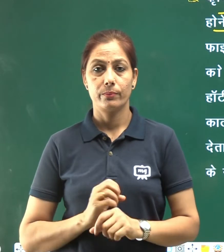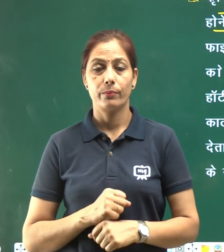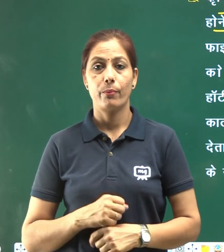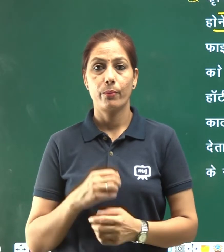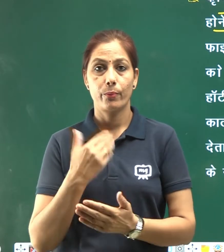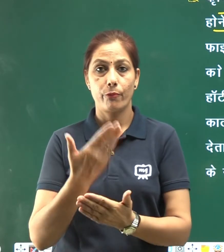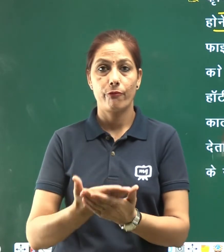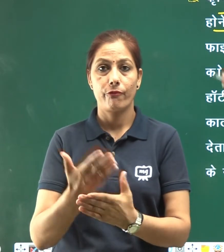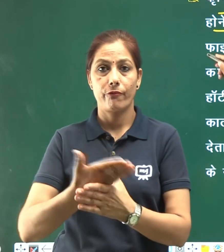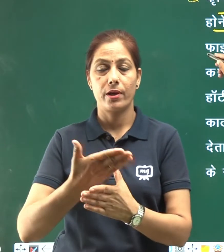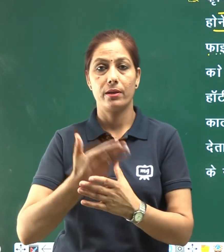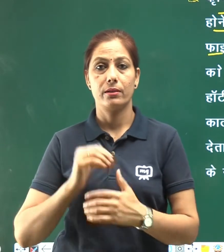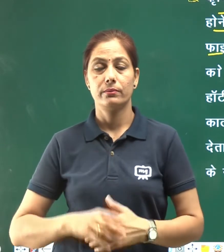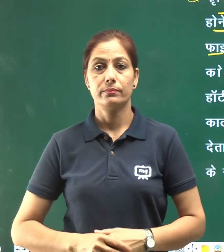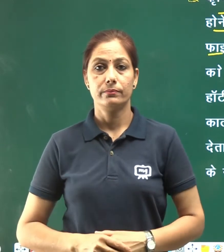फाइल